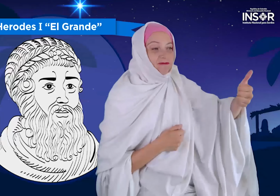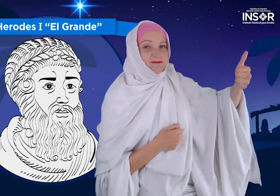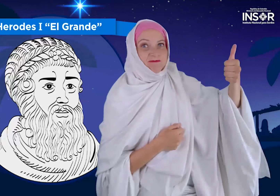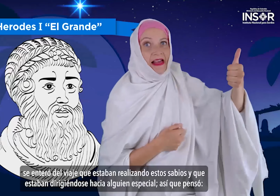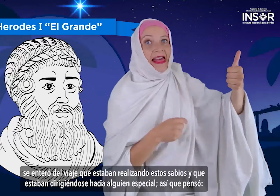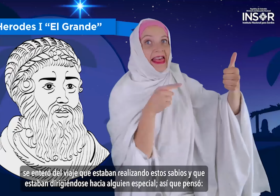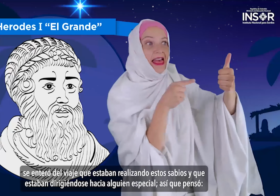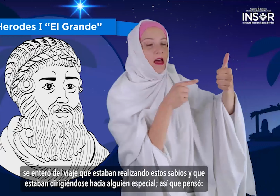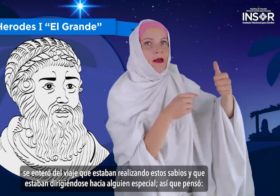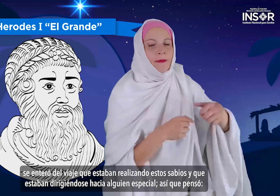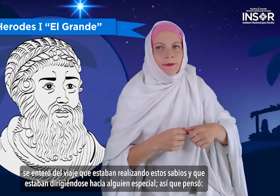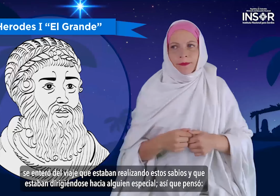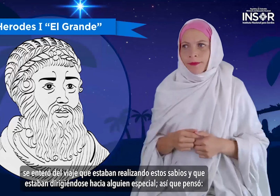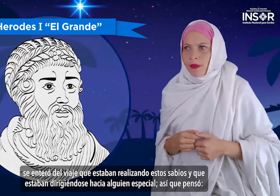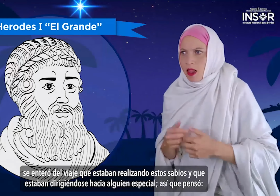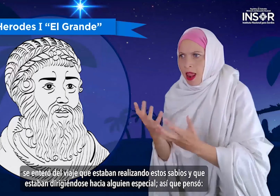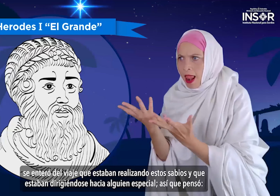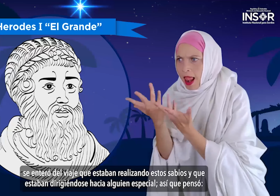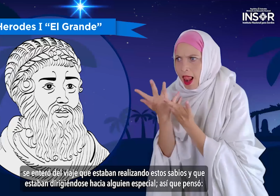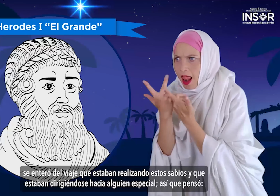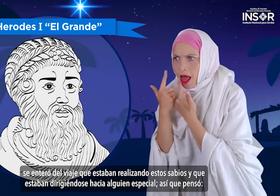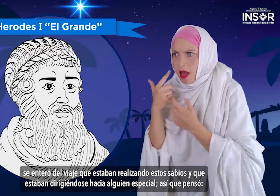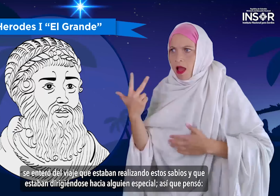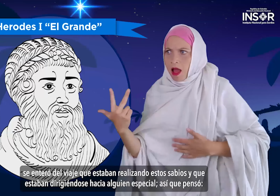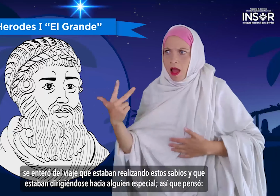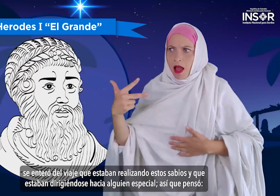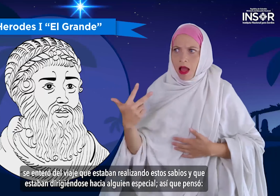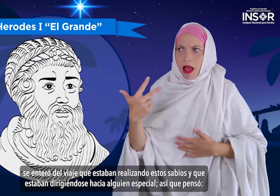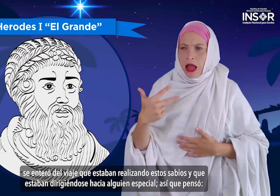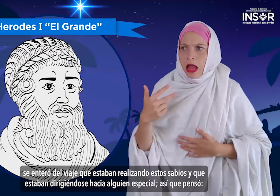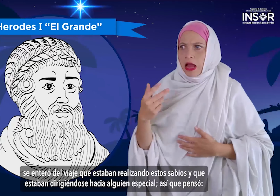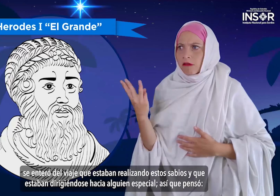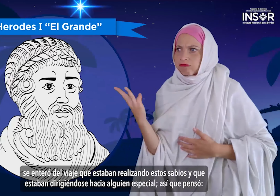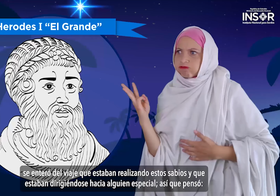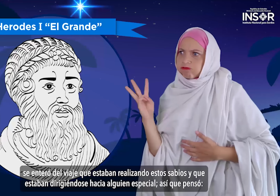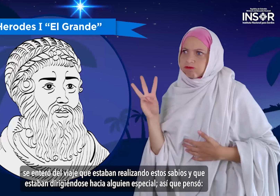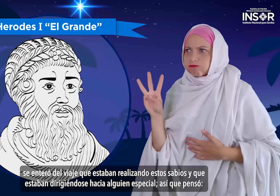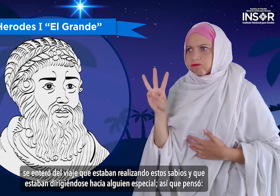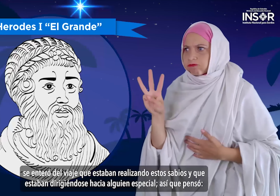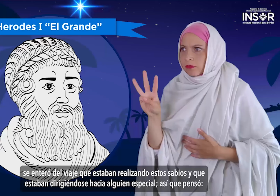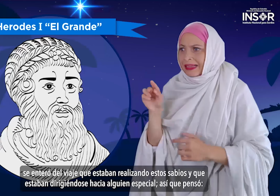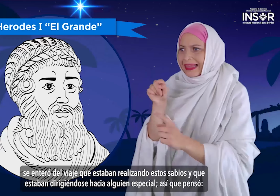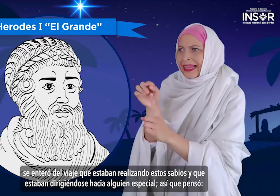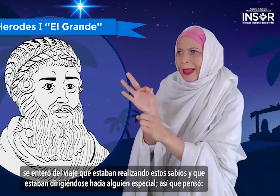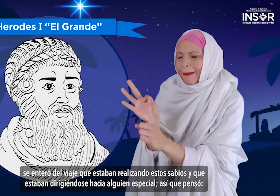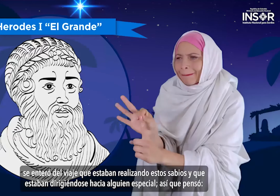Se enteró del viaje que estaban realizando estos sabios. Y que estaban dirigiéndose hacia alguien